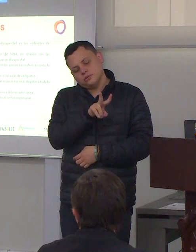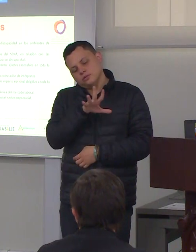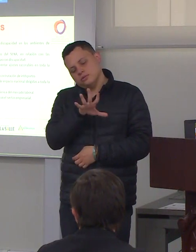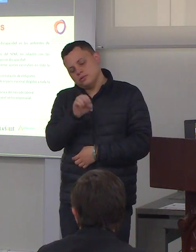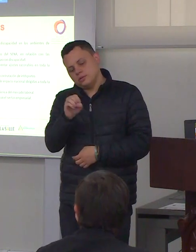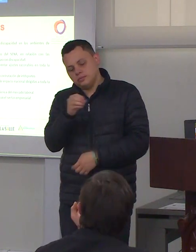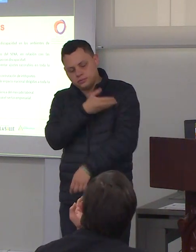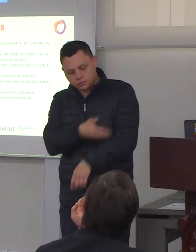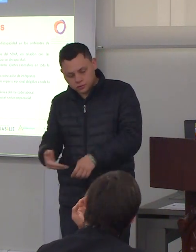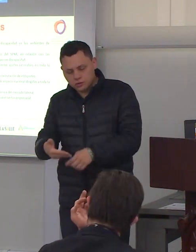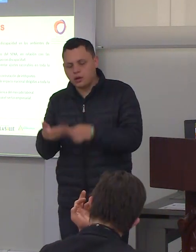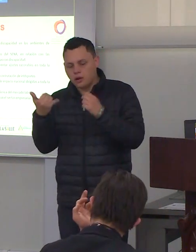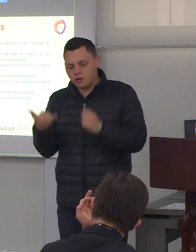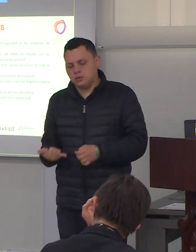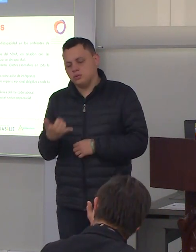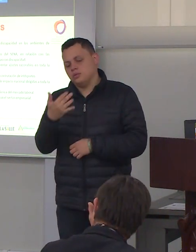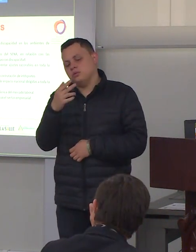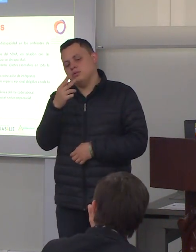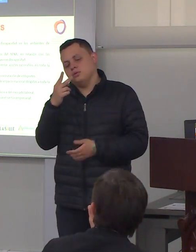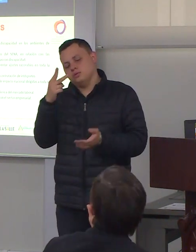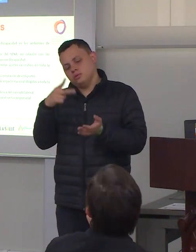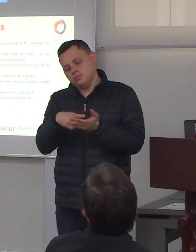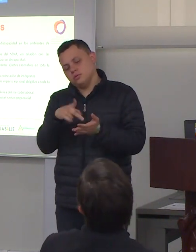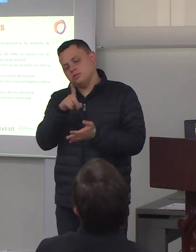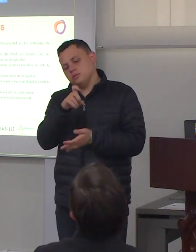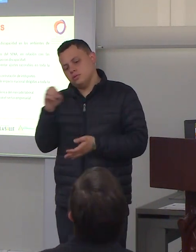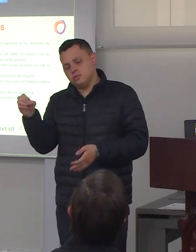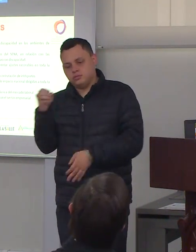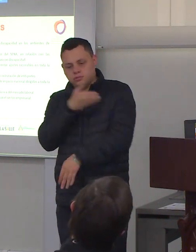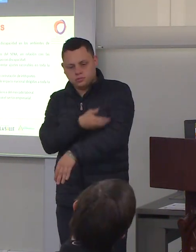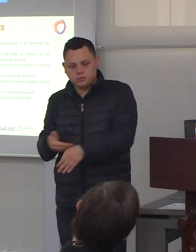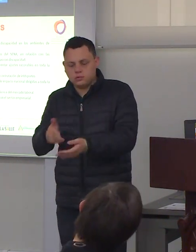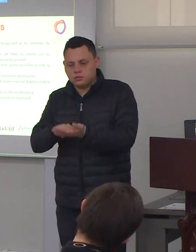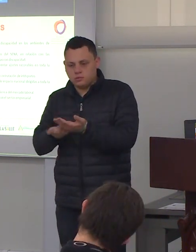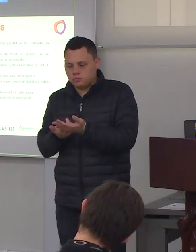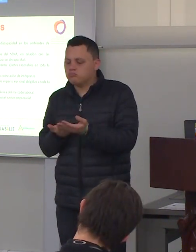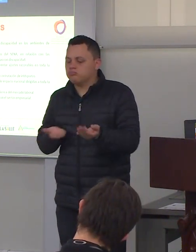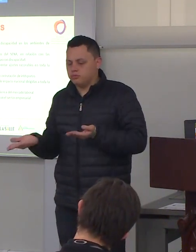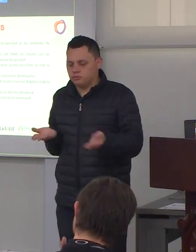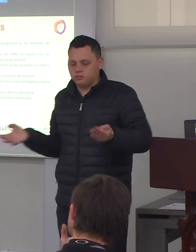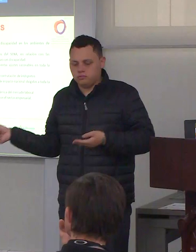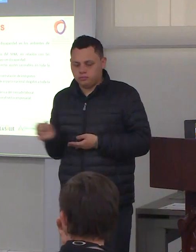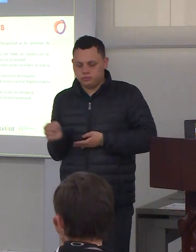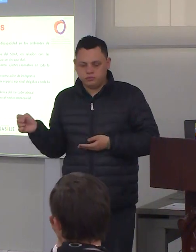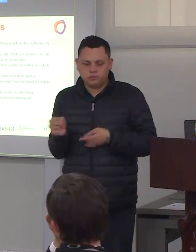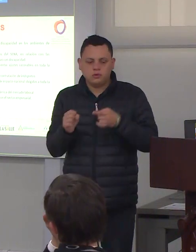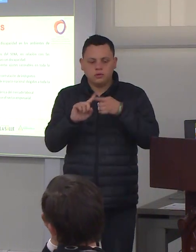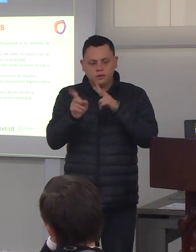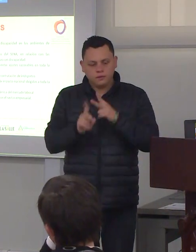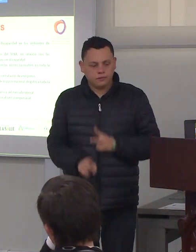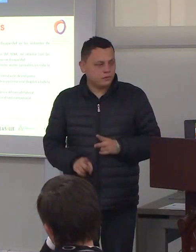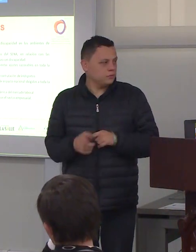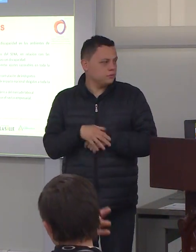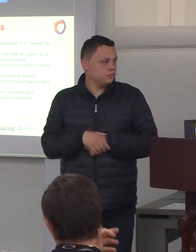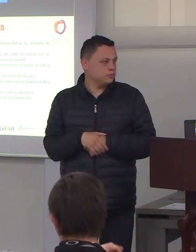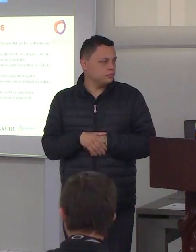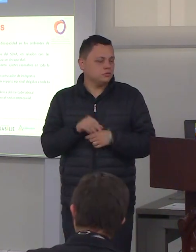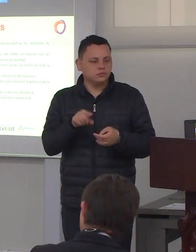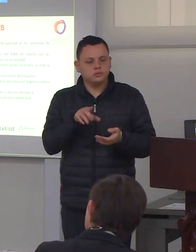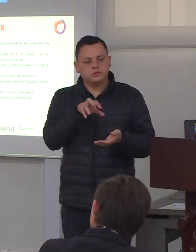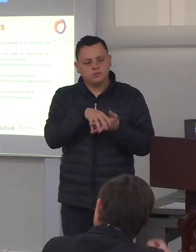actualmente estar en 2.600 millones de pesos en intérpretes y así con otras, con otras en